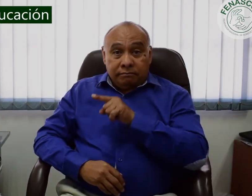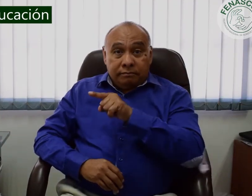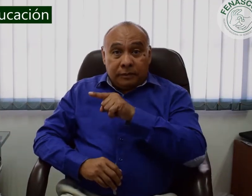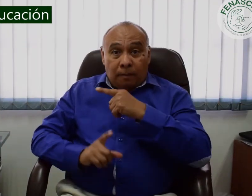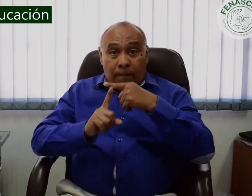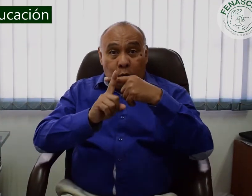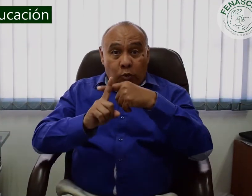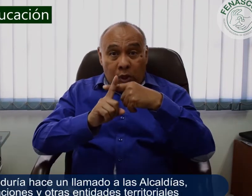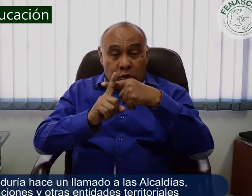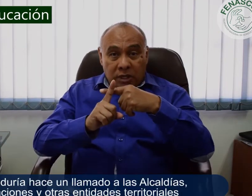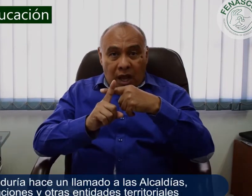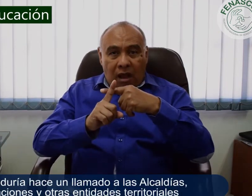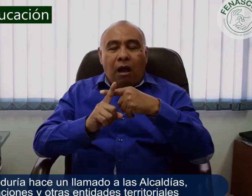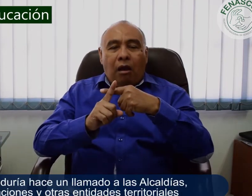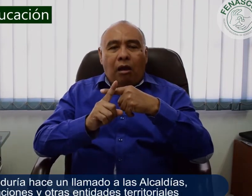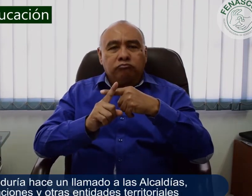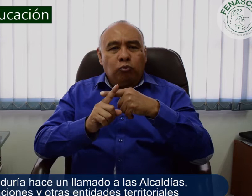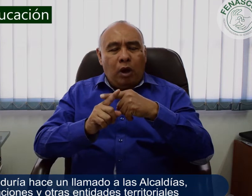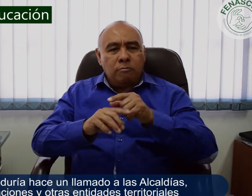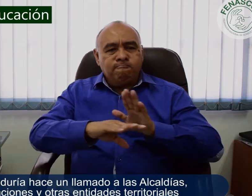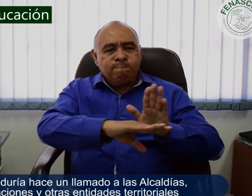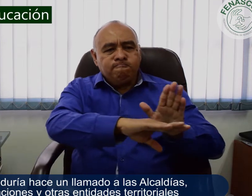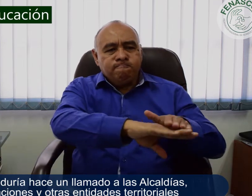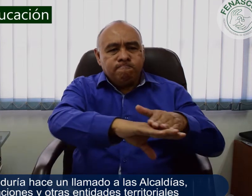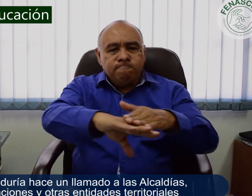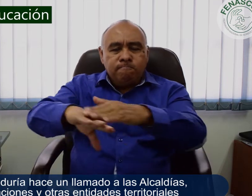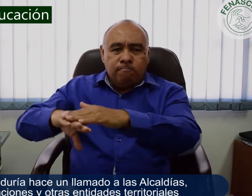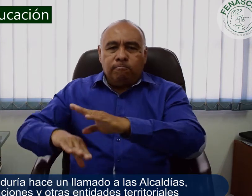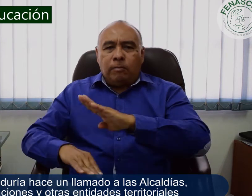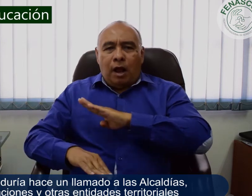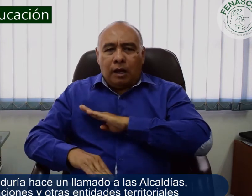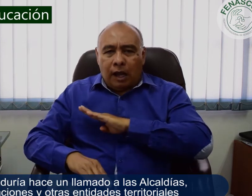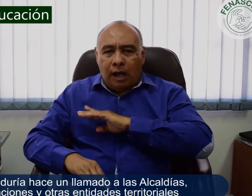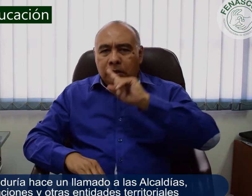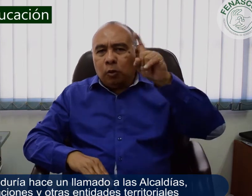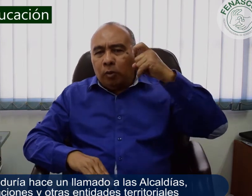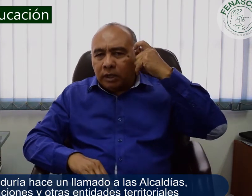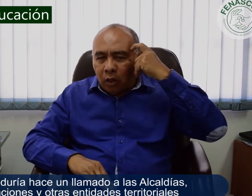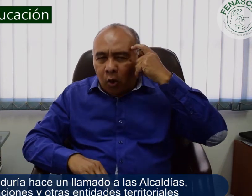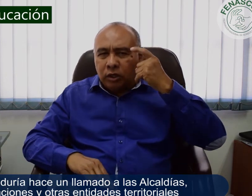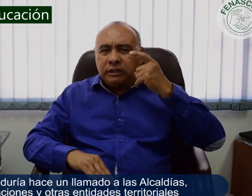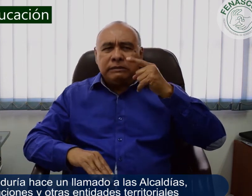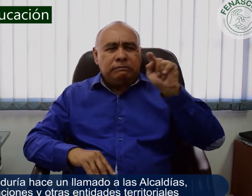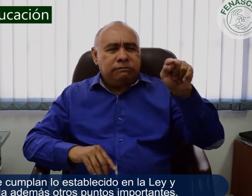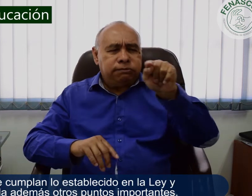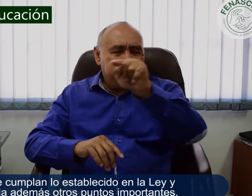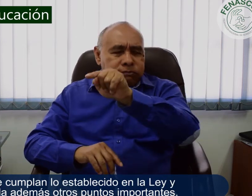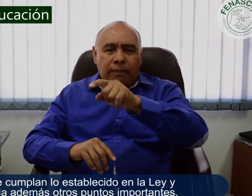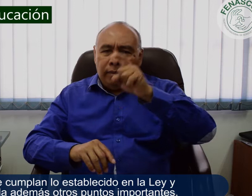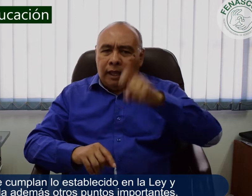La Procuraduría hace un llamado a las alcaldías, gobernaciones y otras entidades territoriales para que